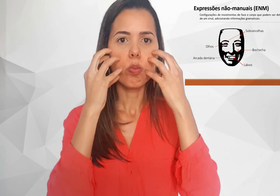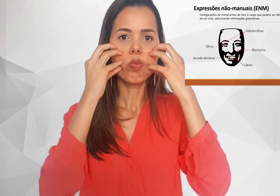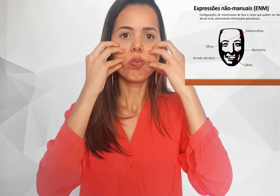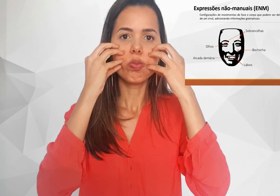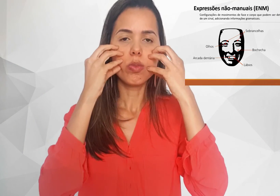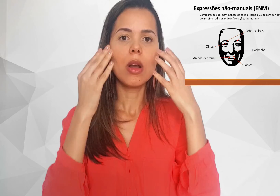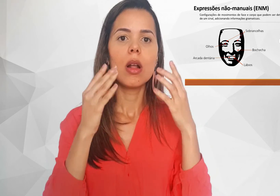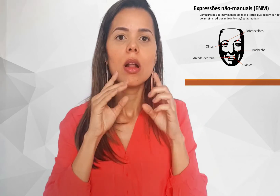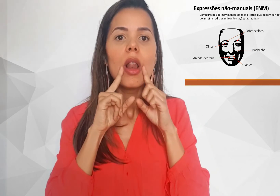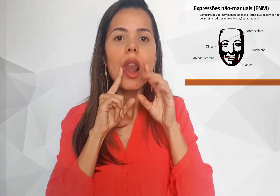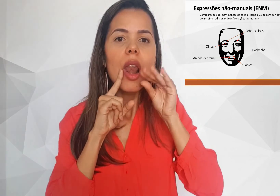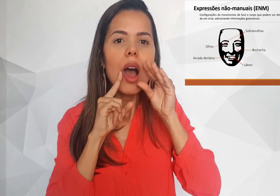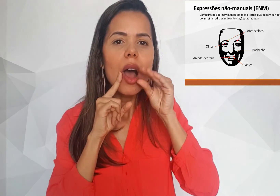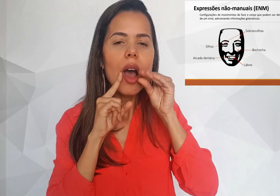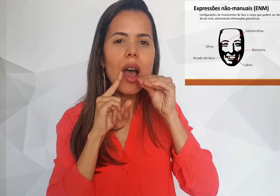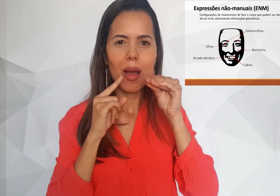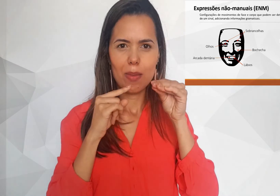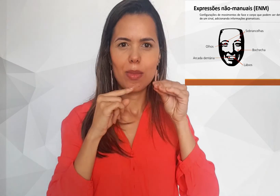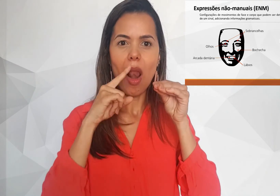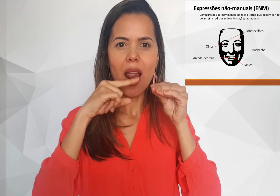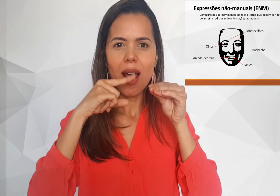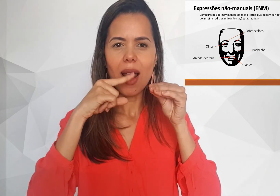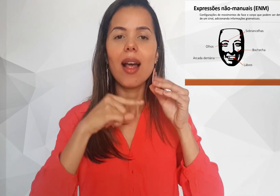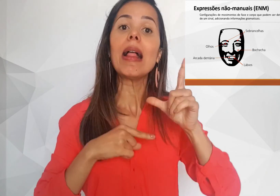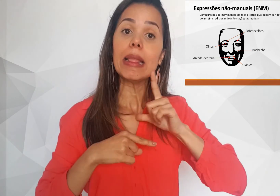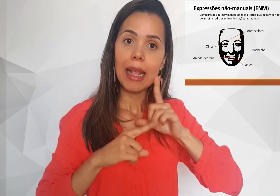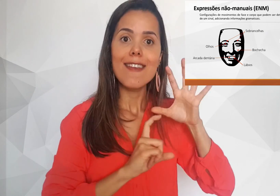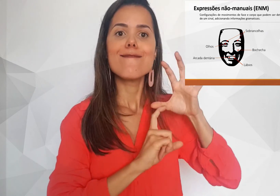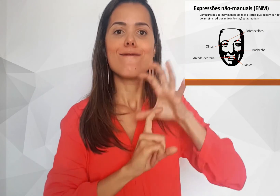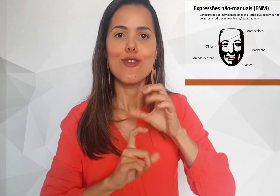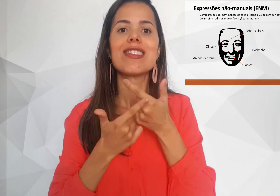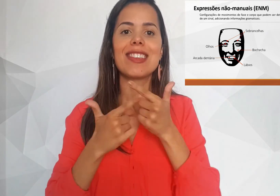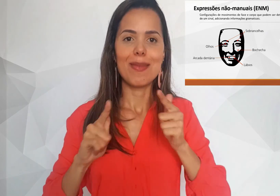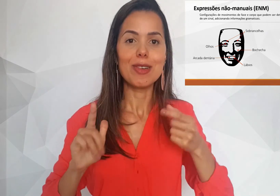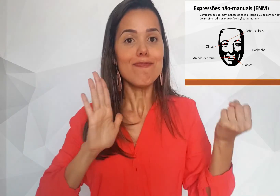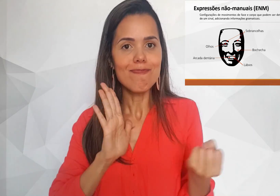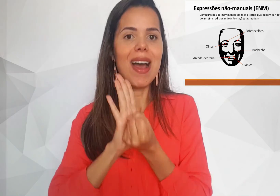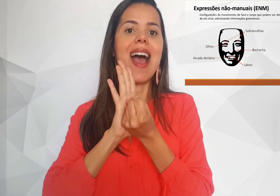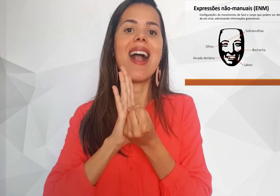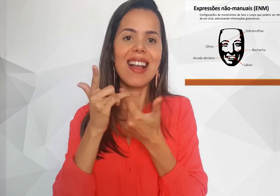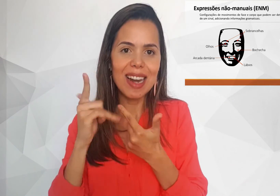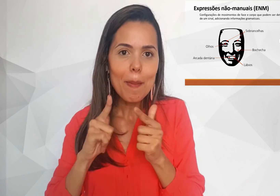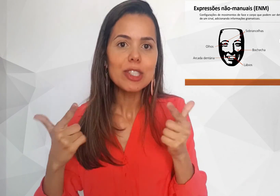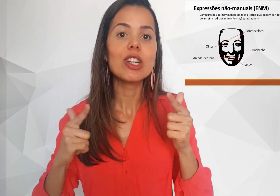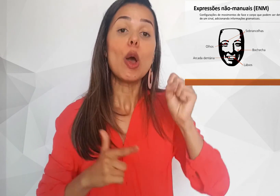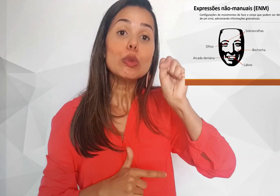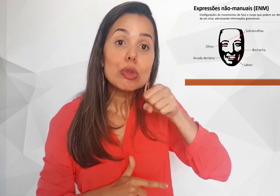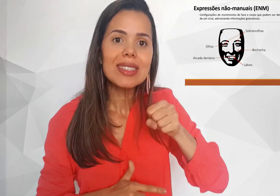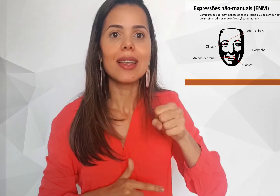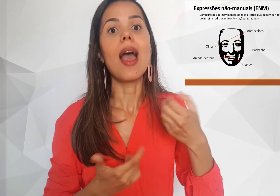Das sobrancelhas, de bochechas, dos lábios, né? A boca como um todo, né? Tudo isso marca ou atribui